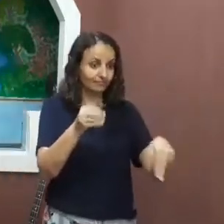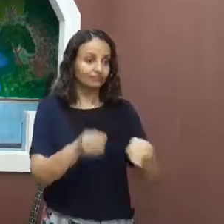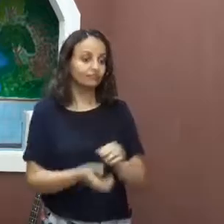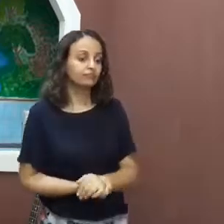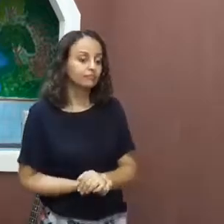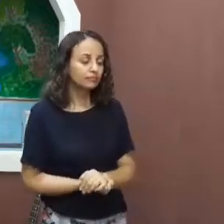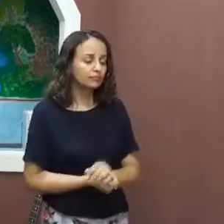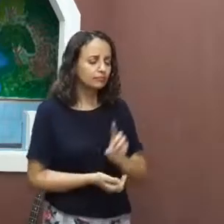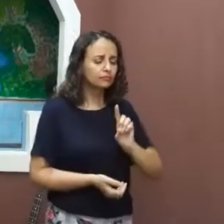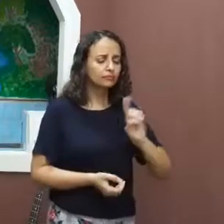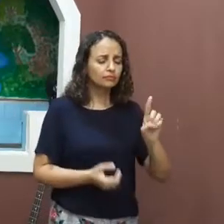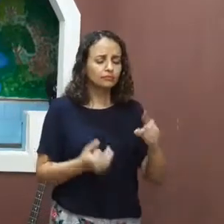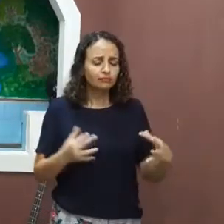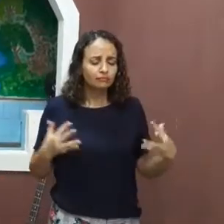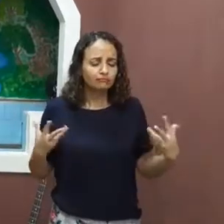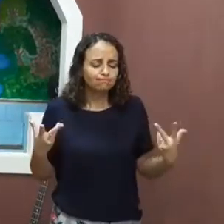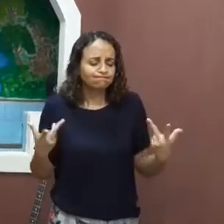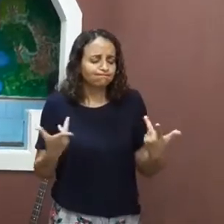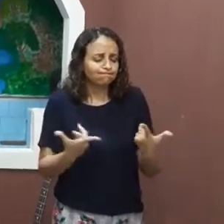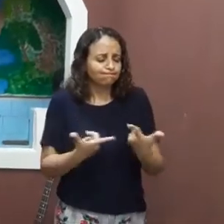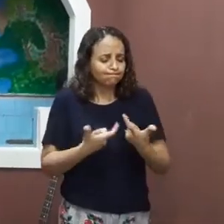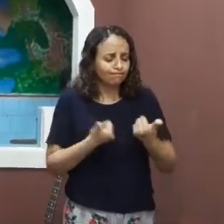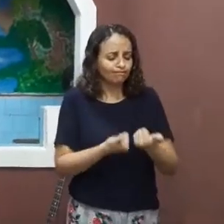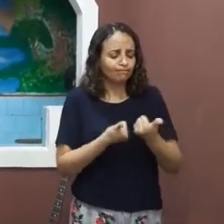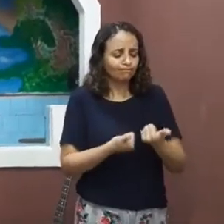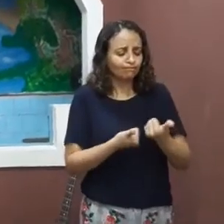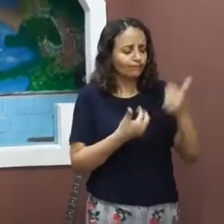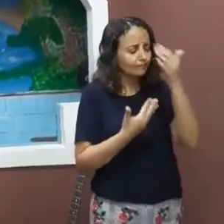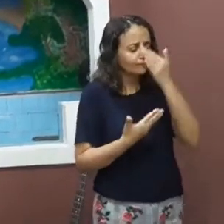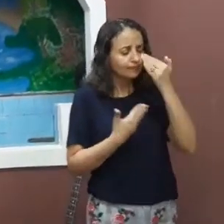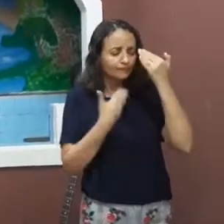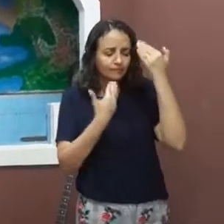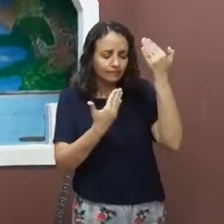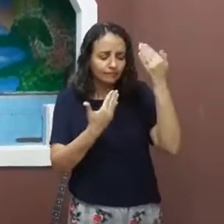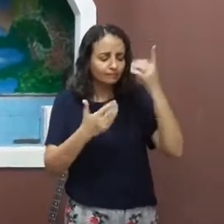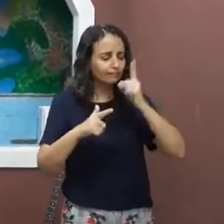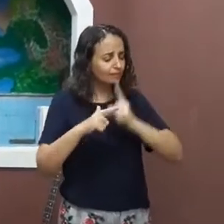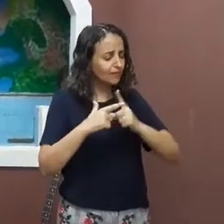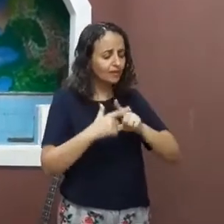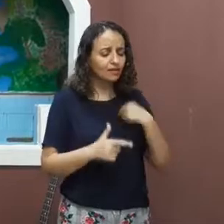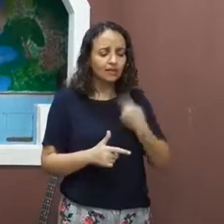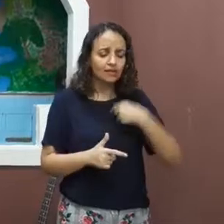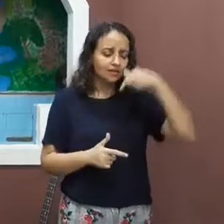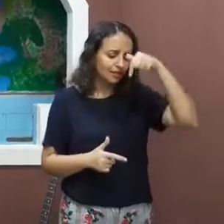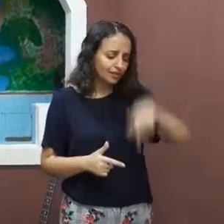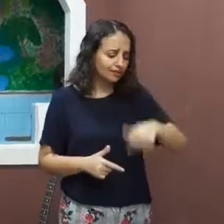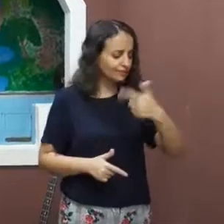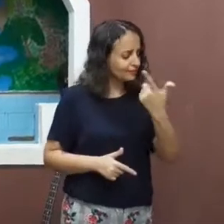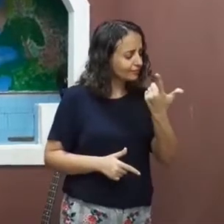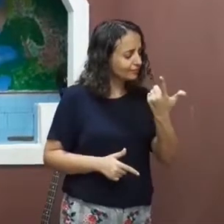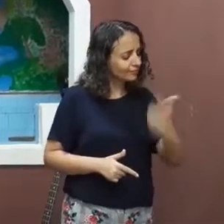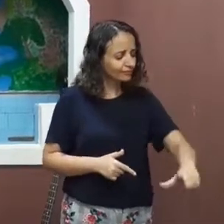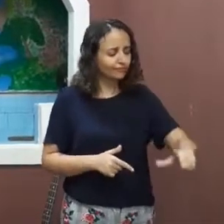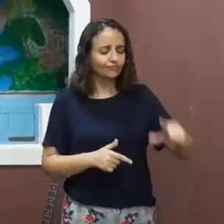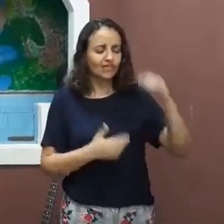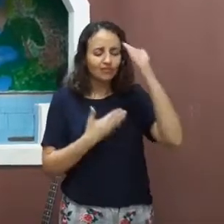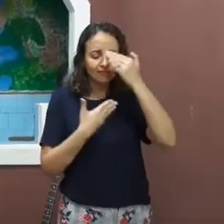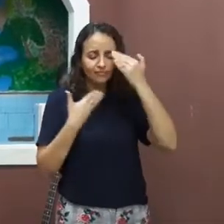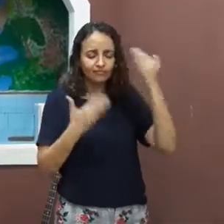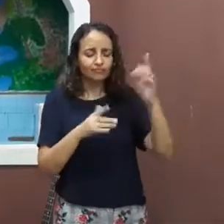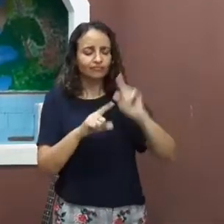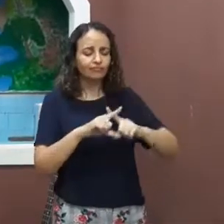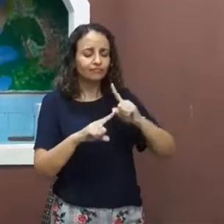Deus maravilhoso, obrigado, Senhor Deus, por estarmos mais uma vez na tua casa, Senhor Deus. Obrigado, Senhor Deus,